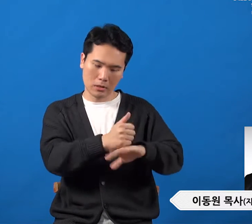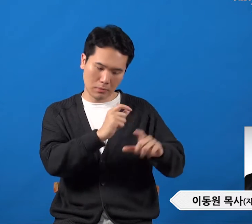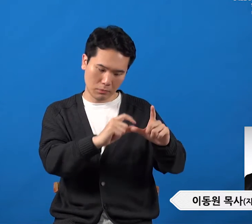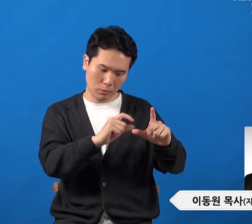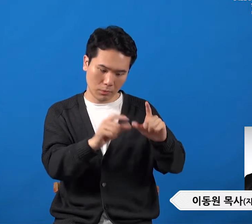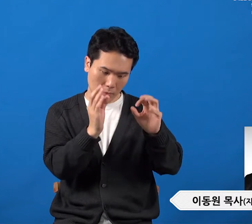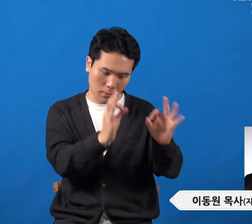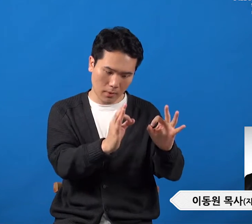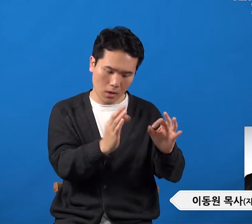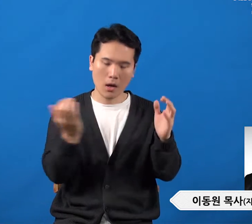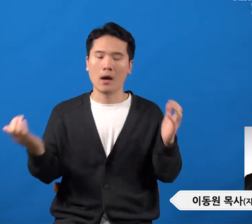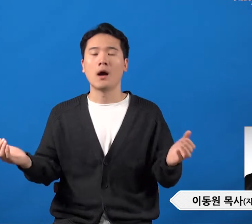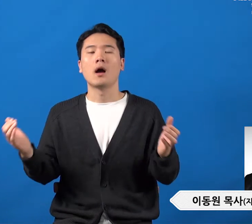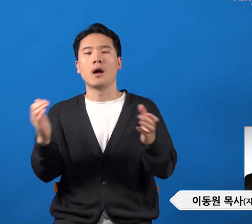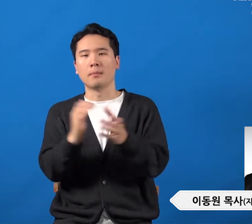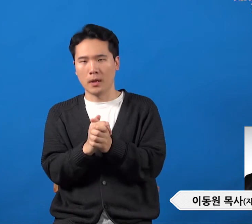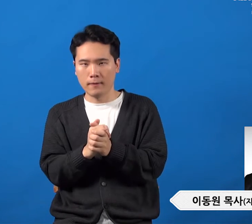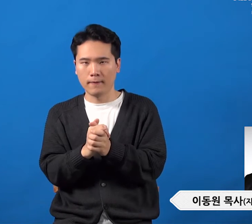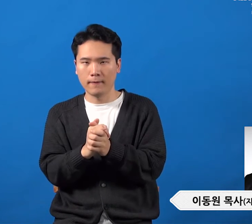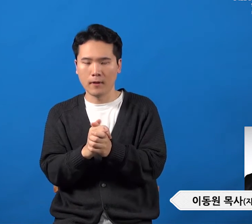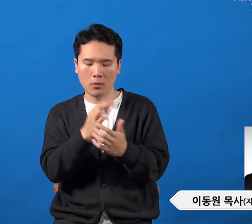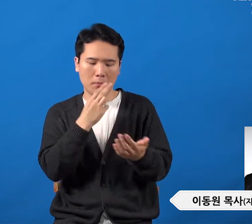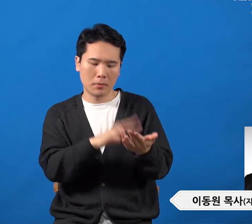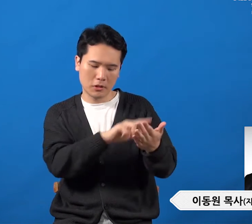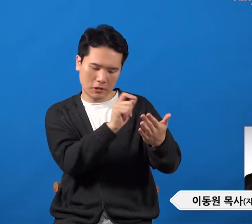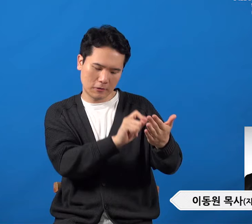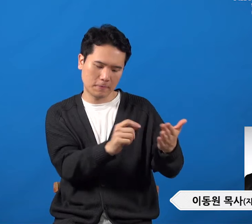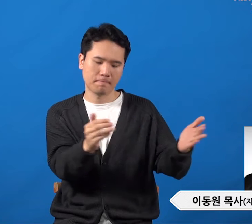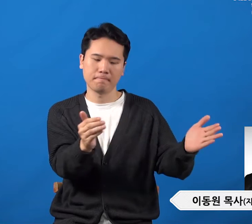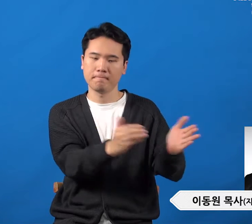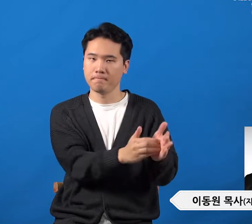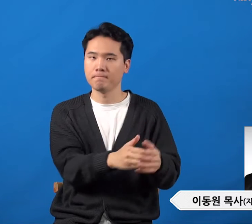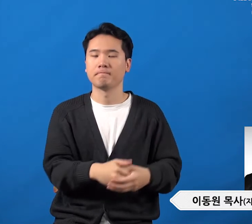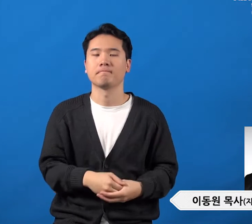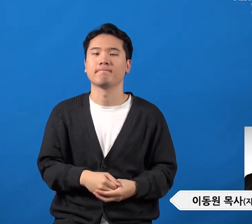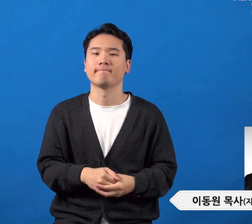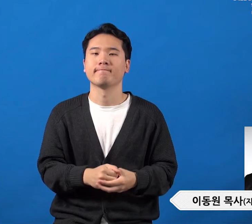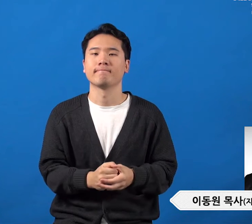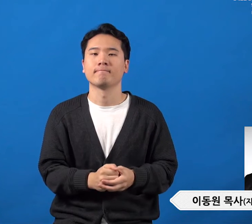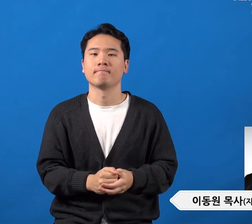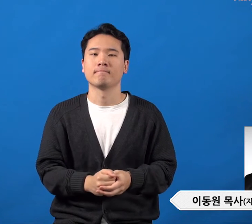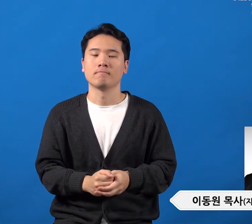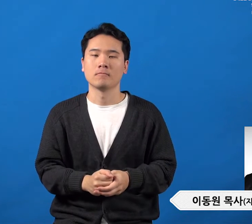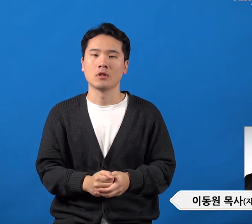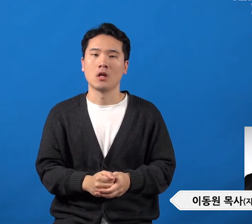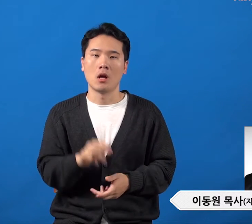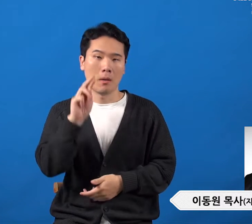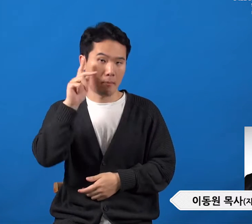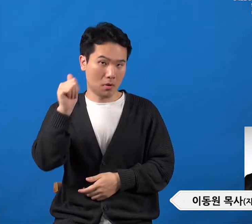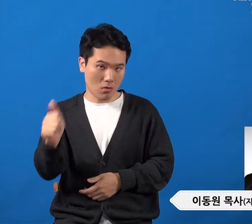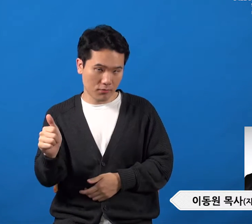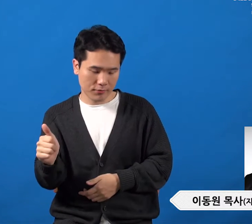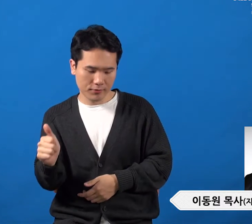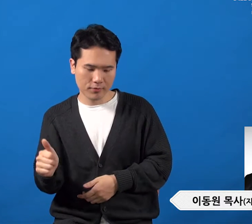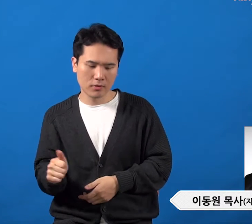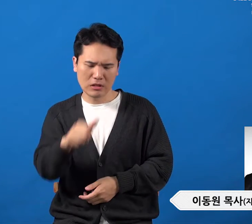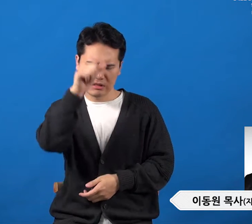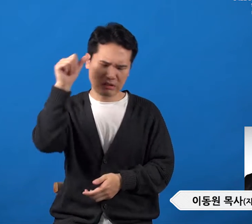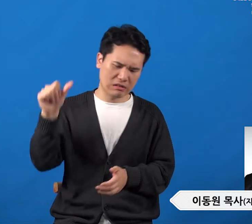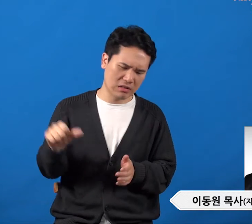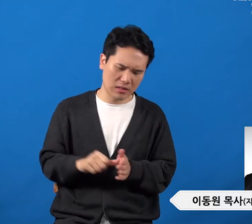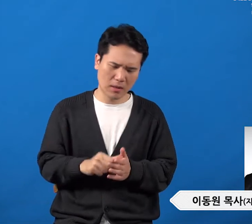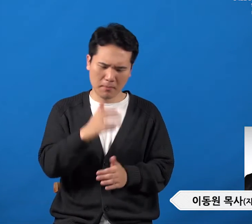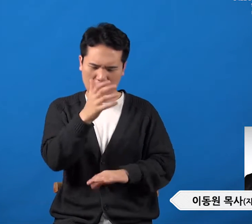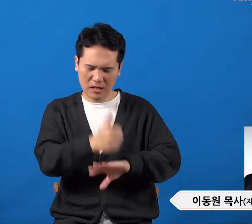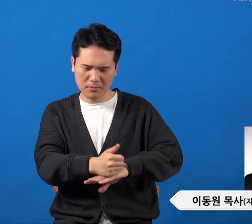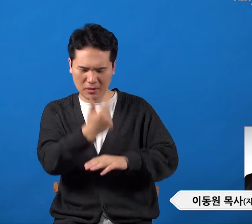보시면 아멘으로 끝나고 있습니다. 자, 여기 바울 사도의 인생 결산을 위한 마지막